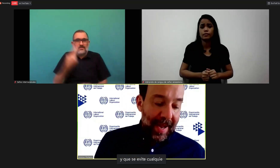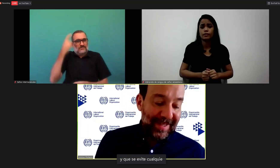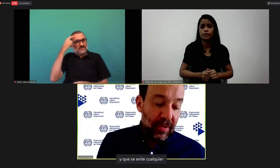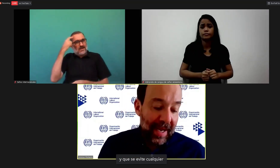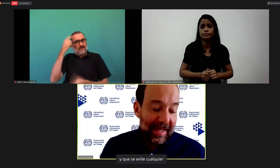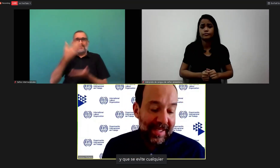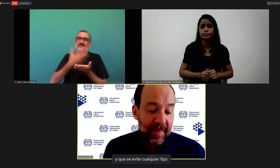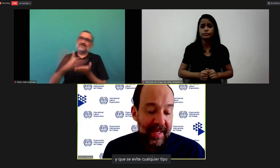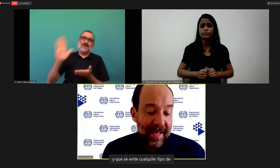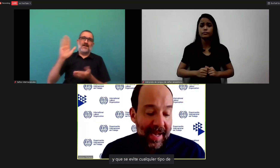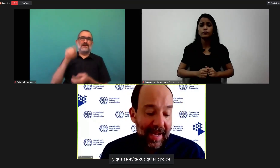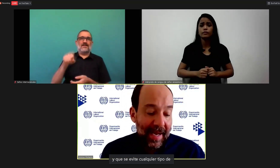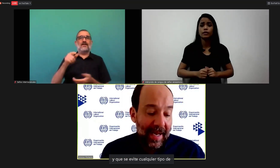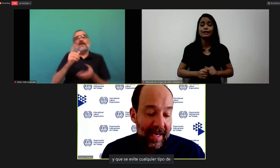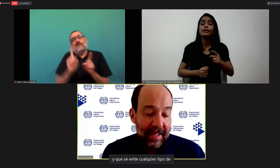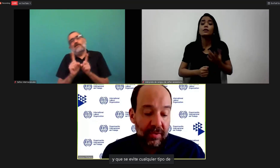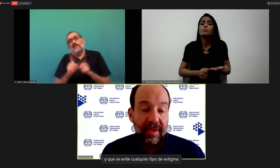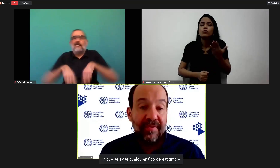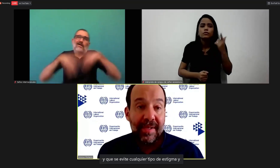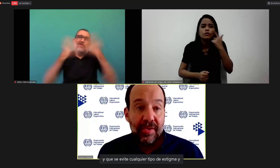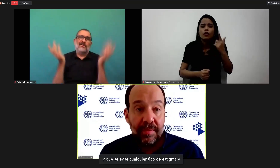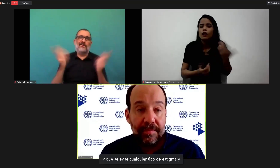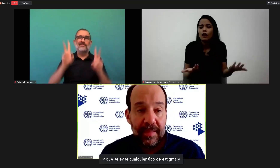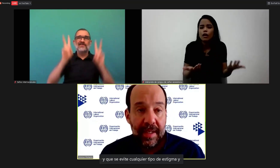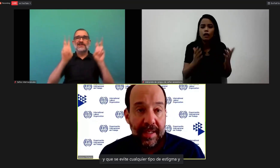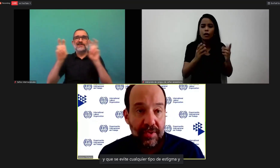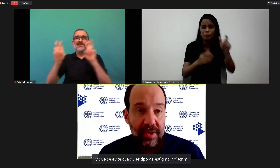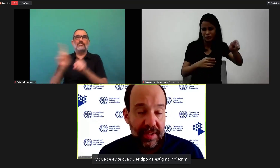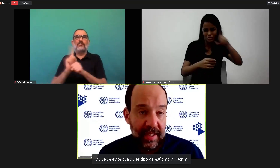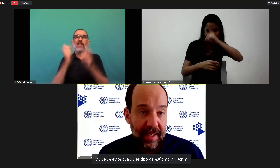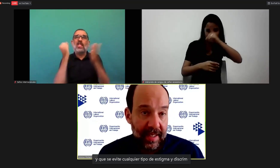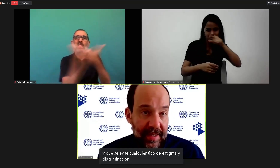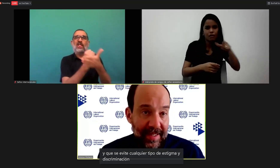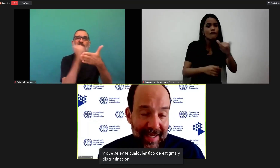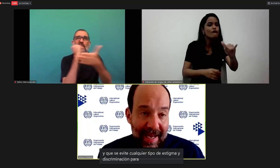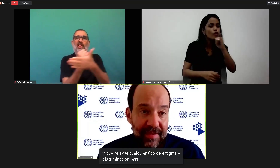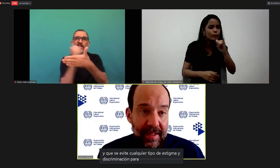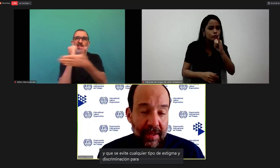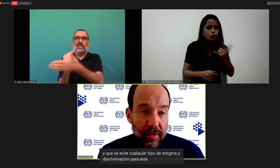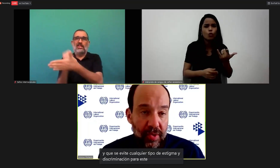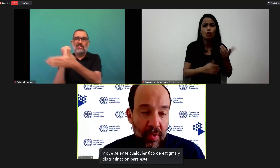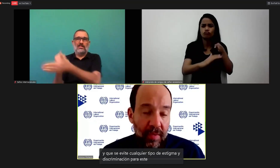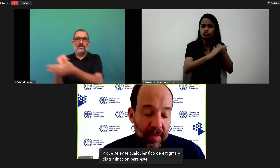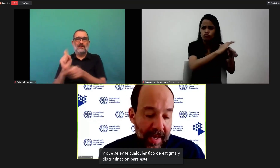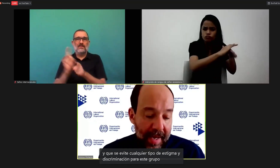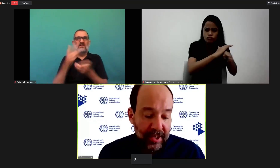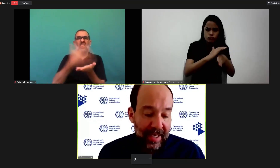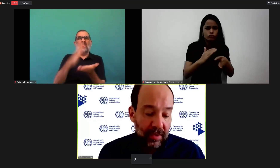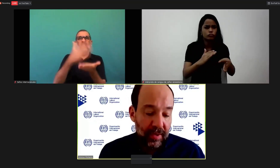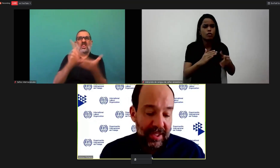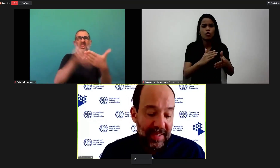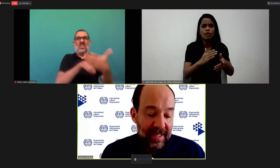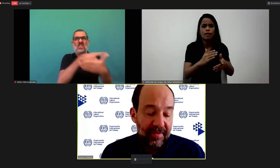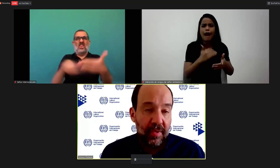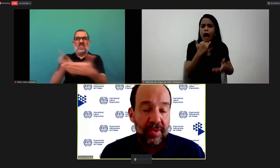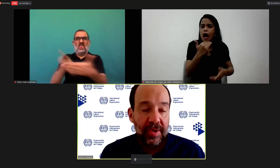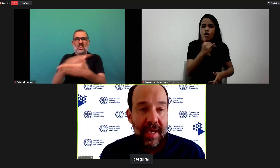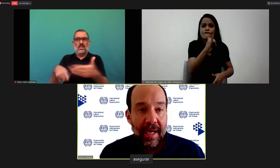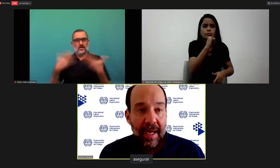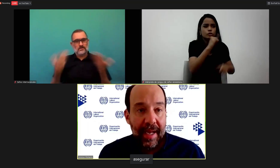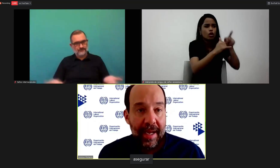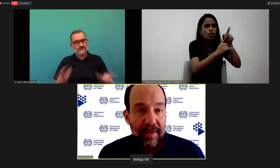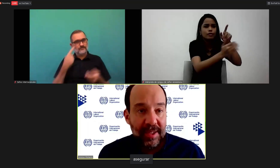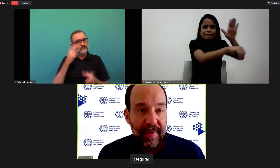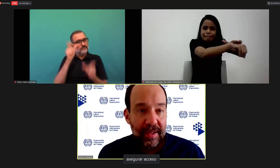grupo. Asegurar la accesibilidad a toda información, y eso es clave, incluso con indicadores